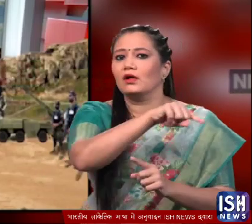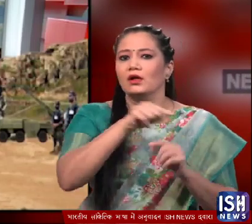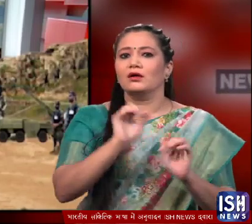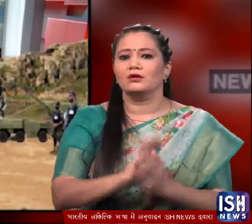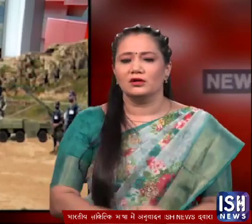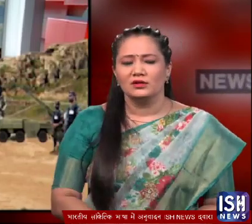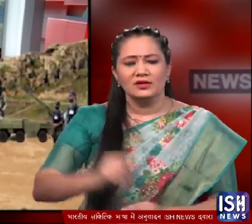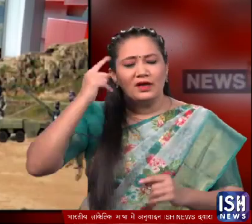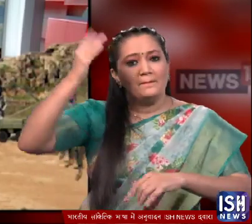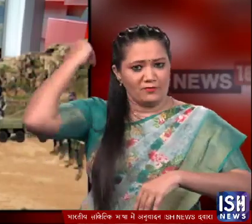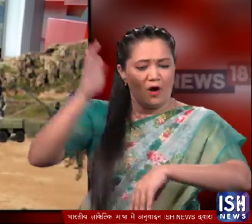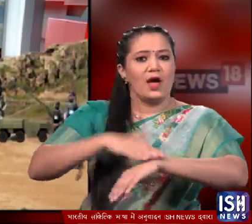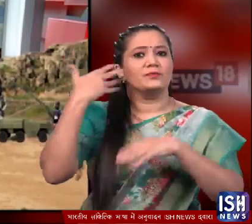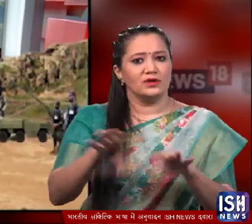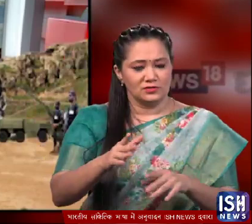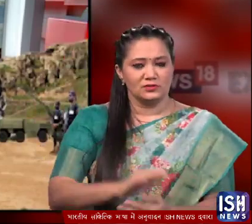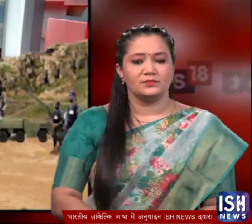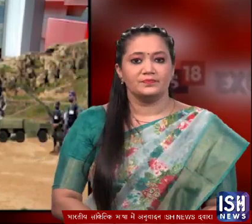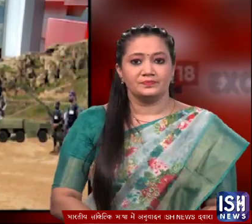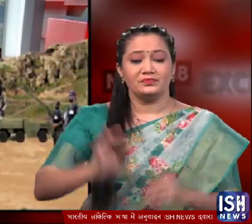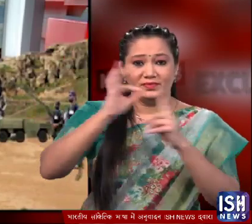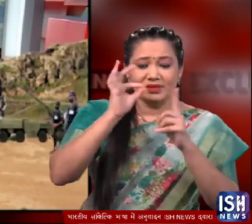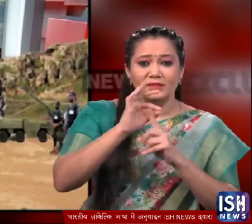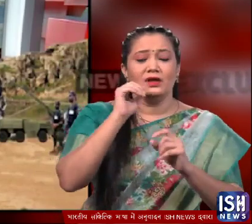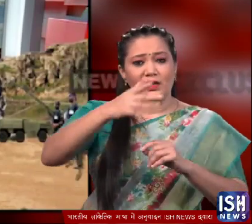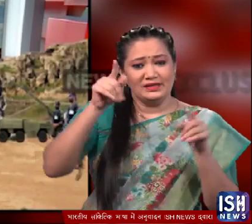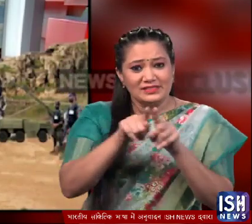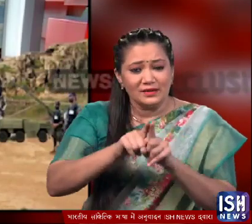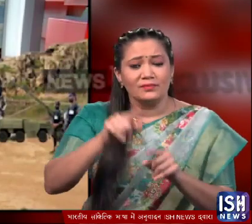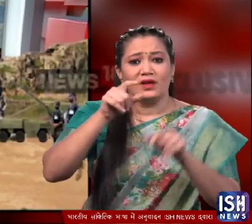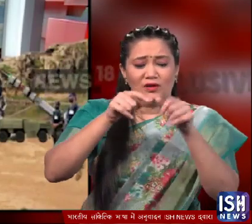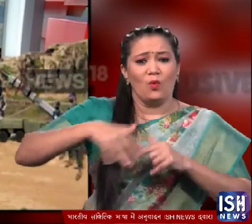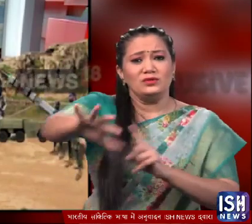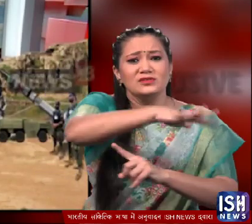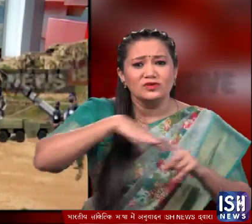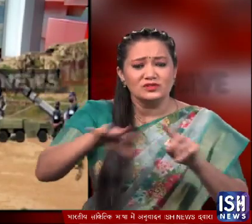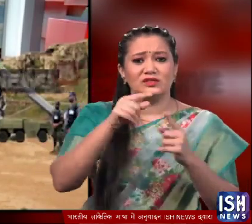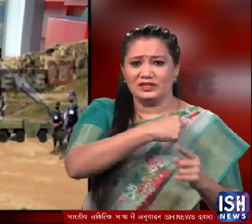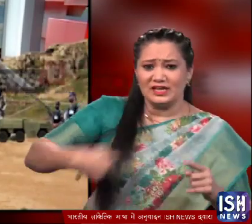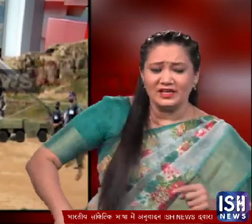जिसका कड़वा अनुभव उसको पहले से है। पाकिस्तान को यह भी पता है कि मौजूदा हालात में